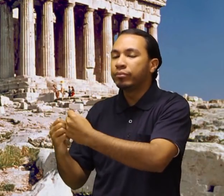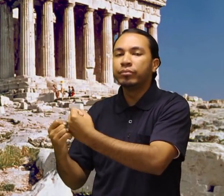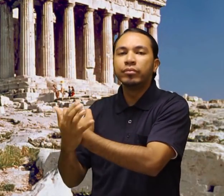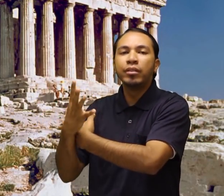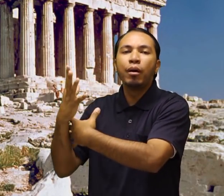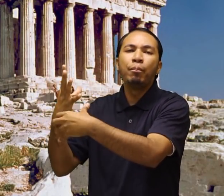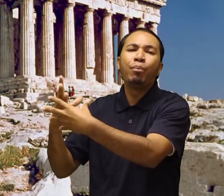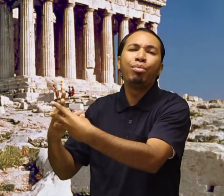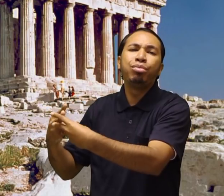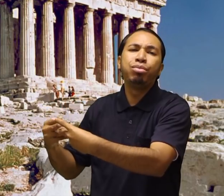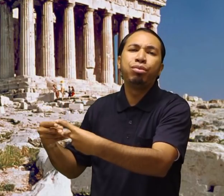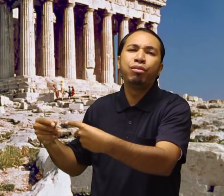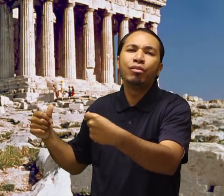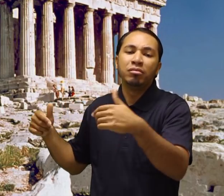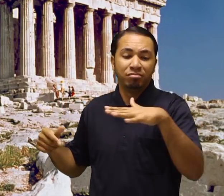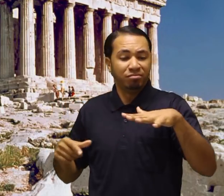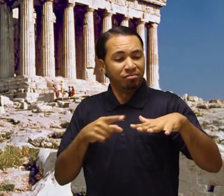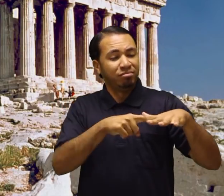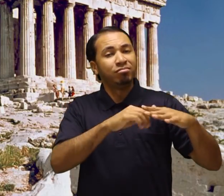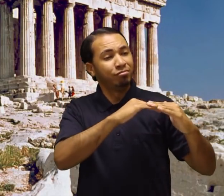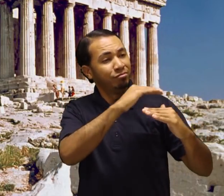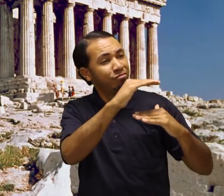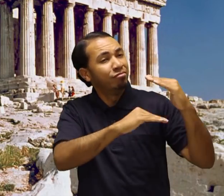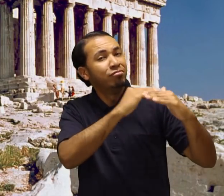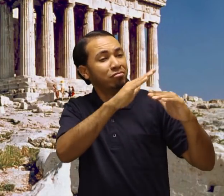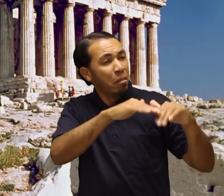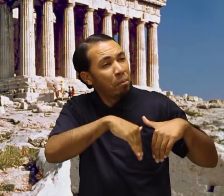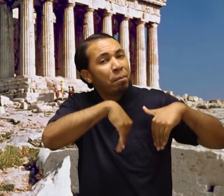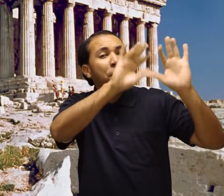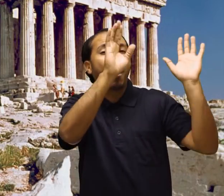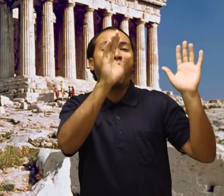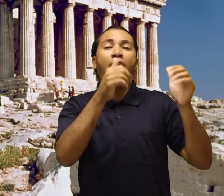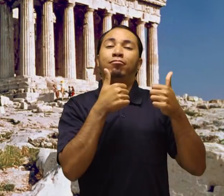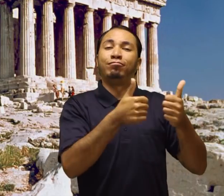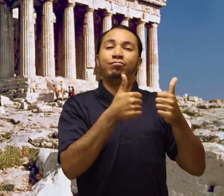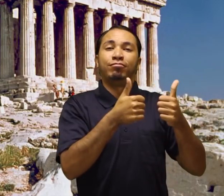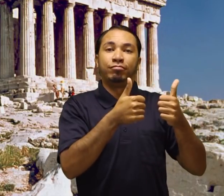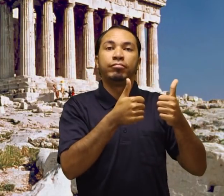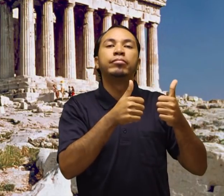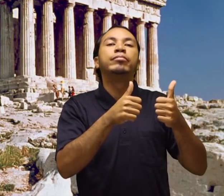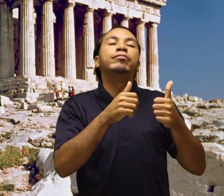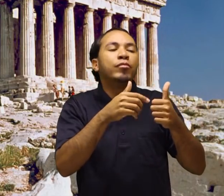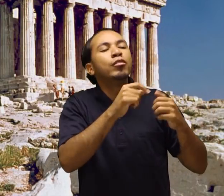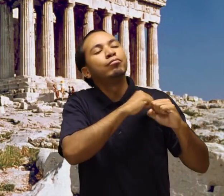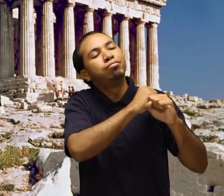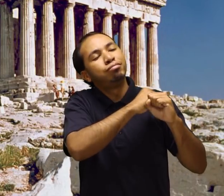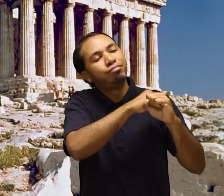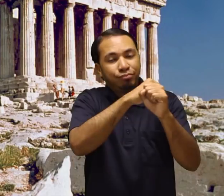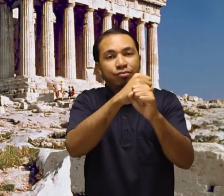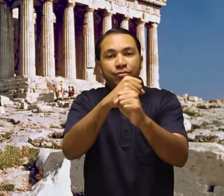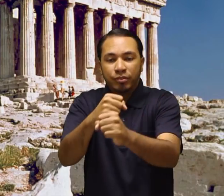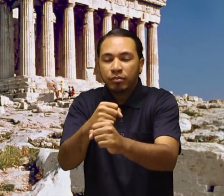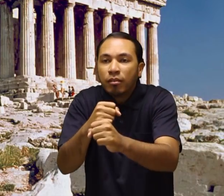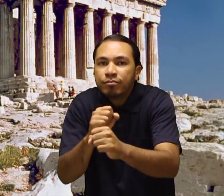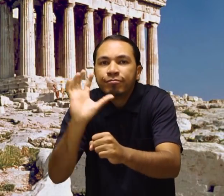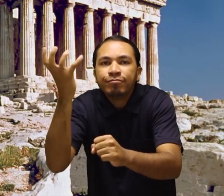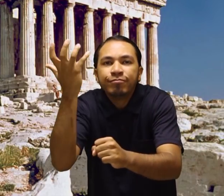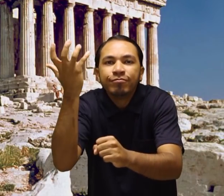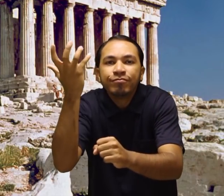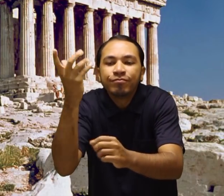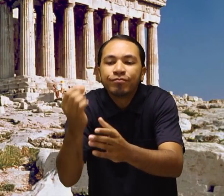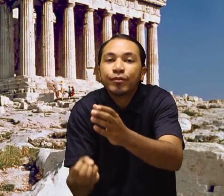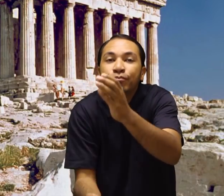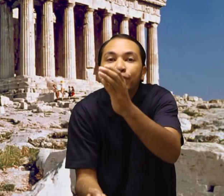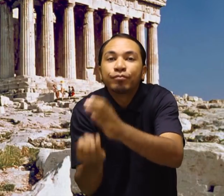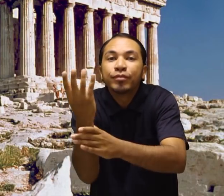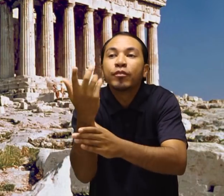onde a Pérsia foi derrotada. A Grécia vitoriosa progrediu e prosperou. O tempo passou